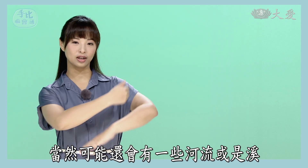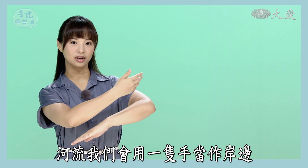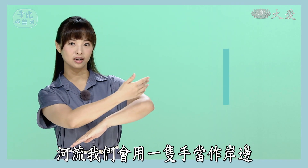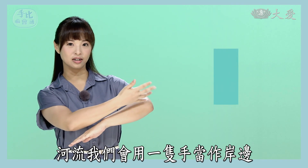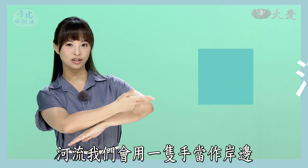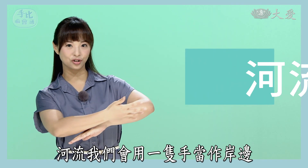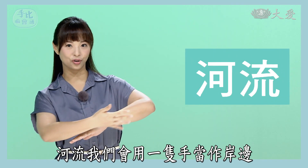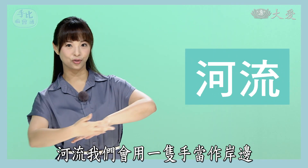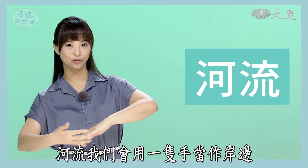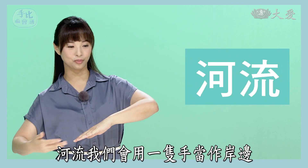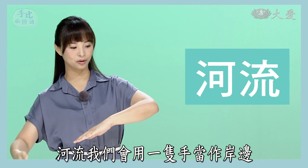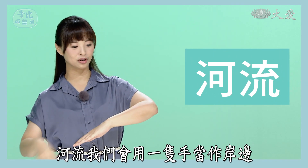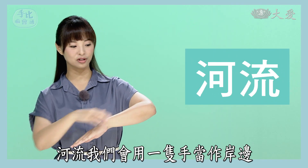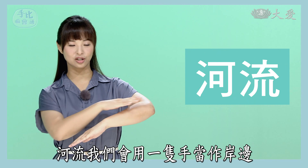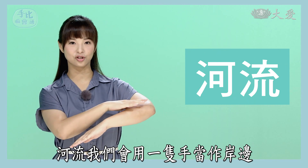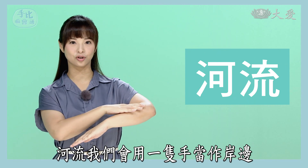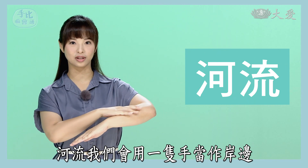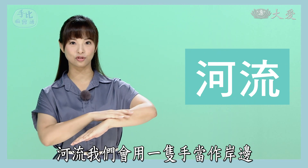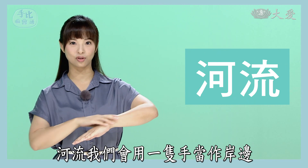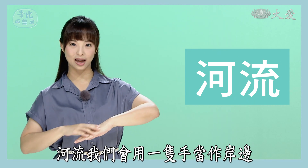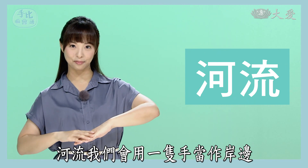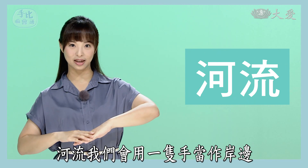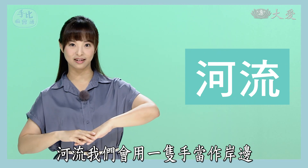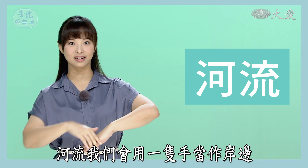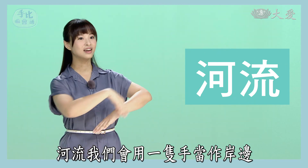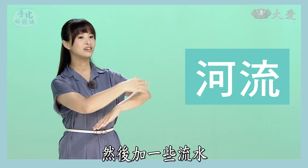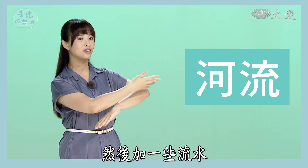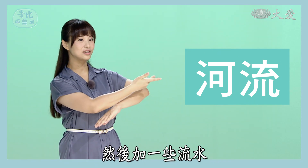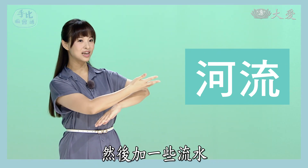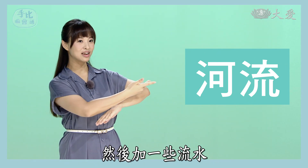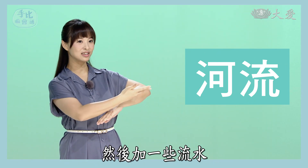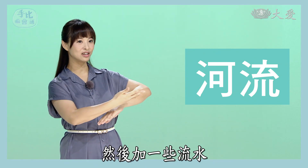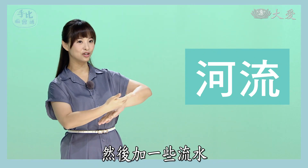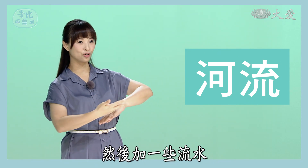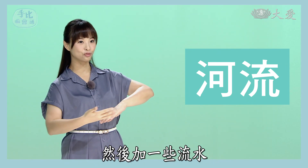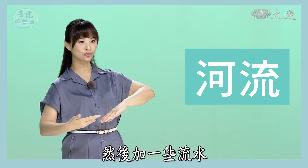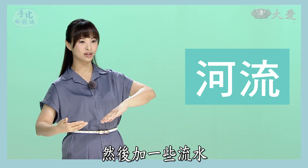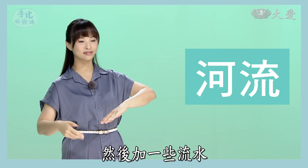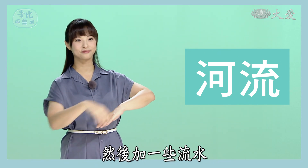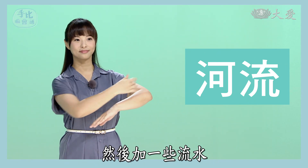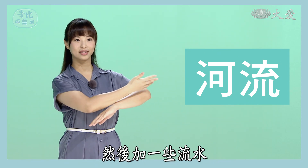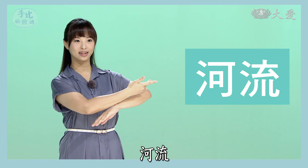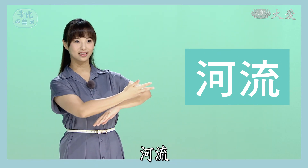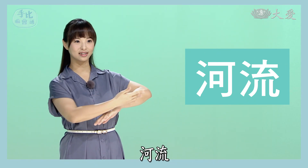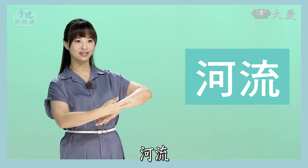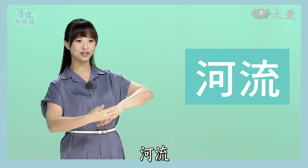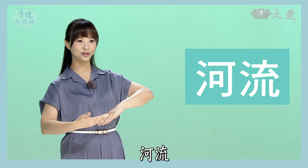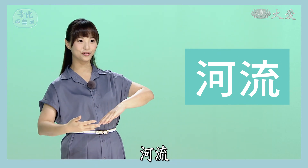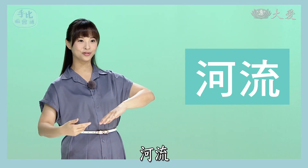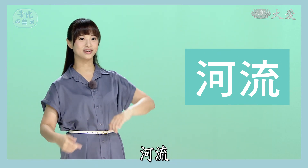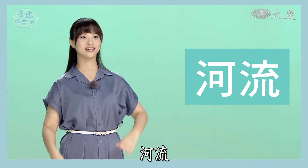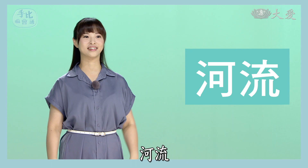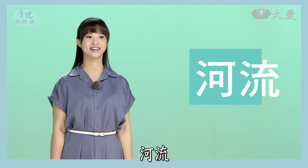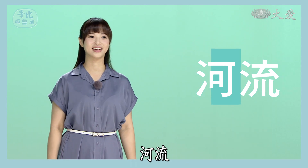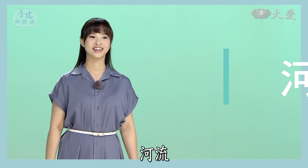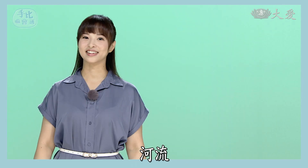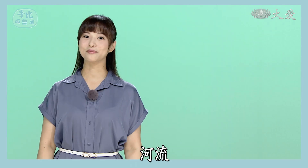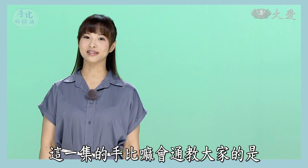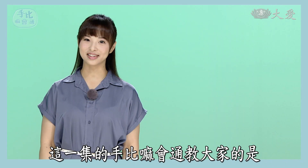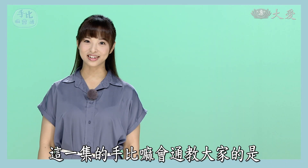河流我们会用一只手当作岸边，然后加一些流水，河流。那么这一集